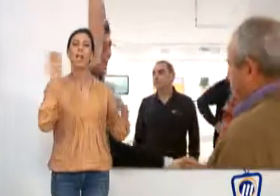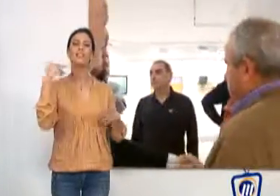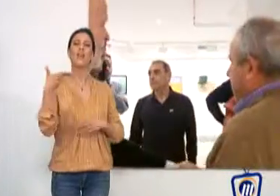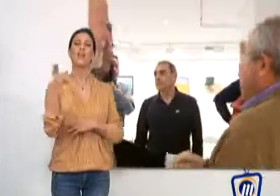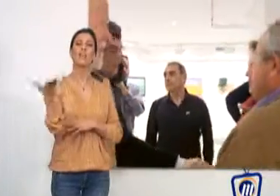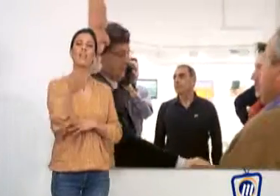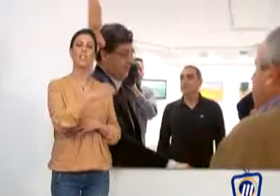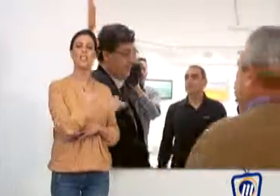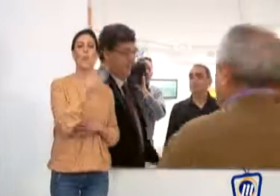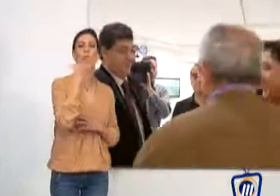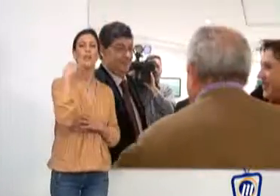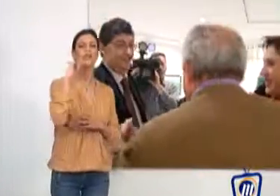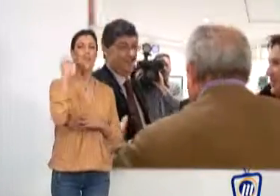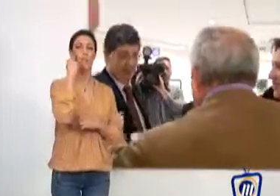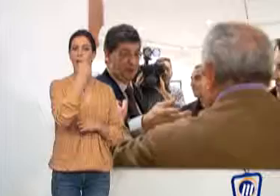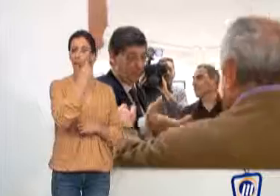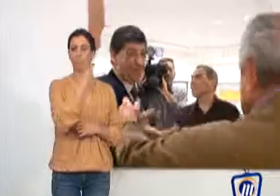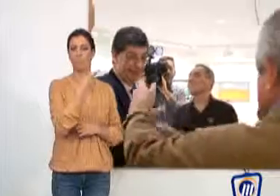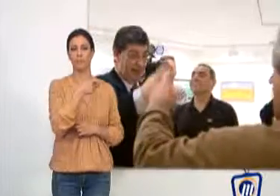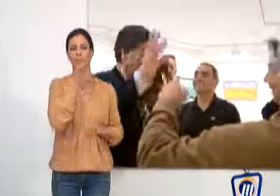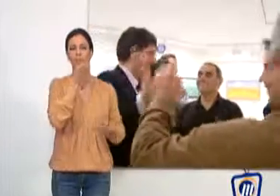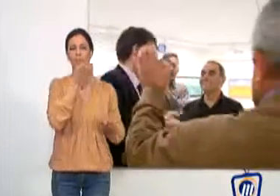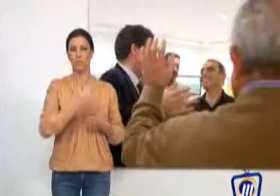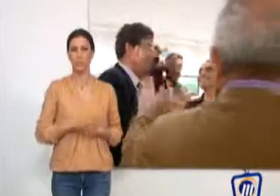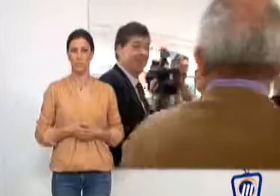homenaje a las víctimas de la represión franquista